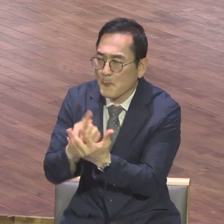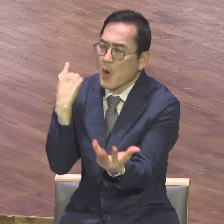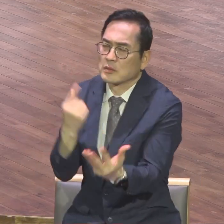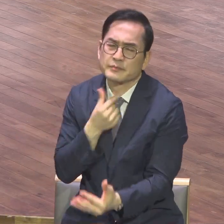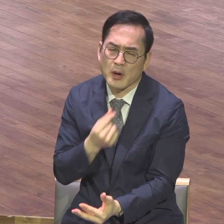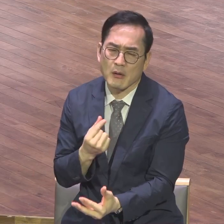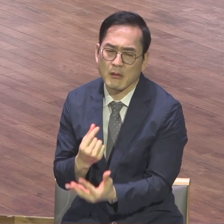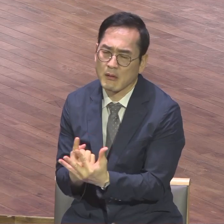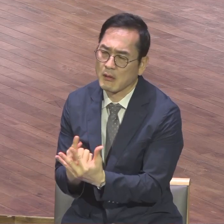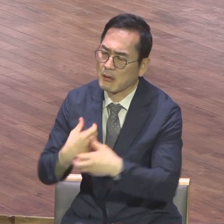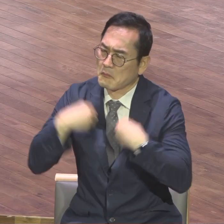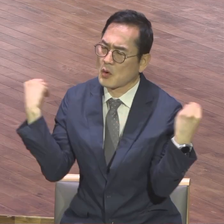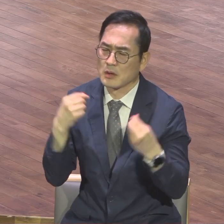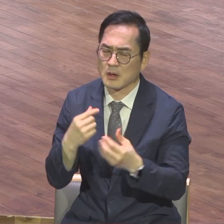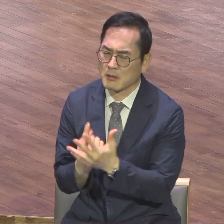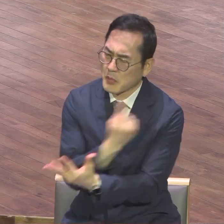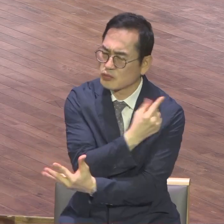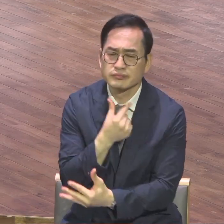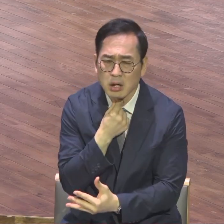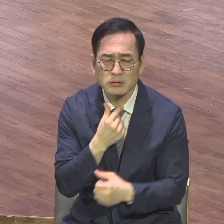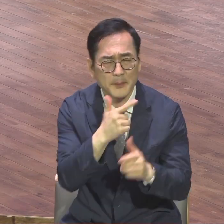근데 중요한 것이 뭐냐?